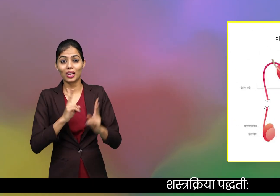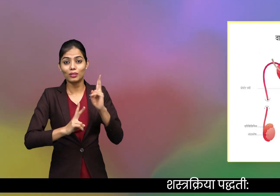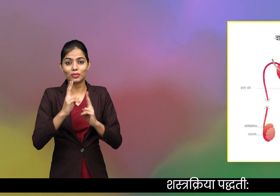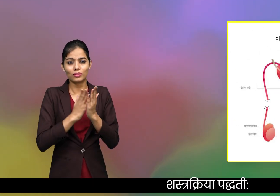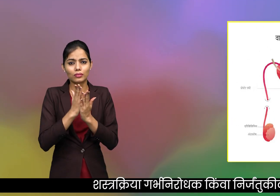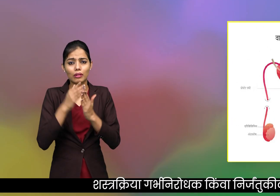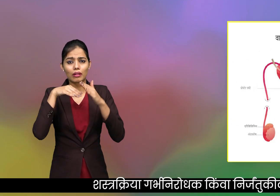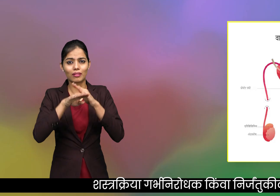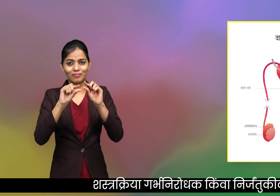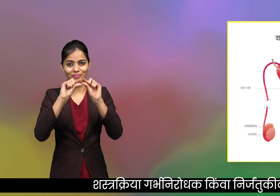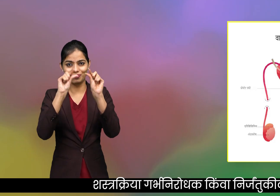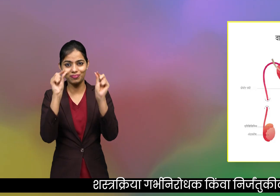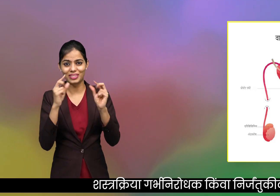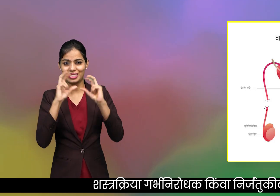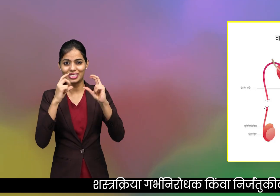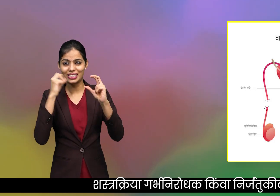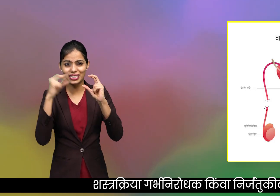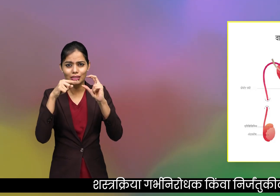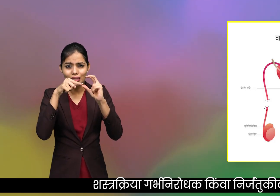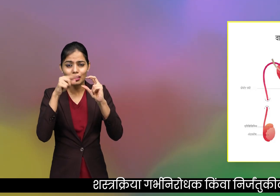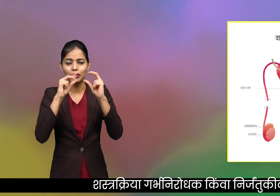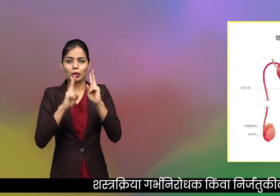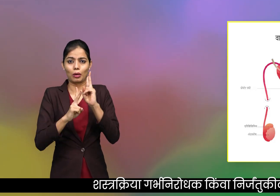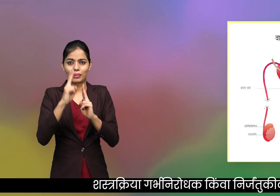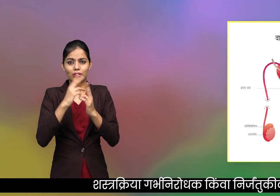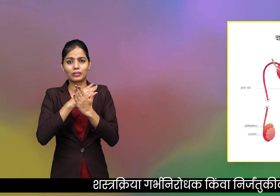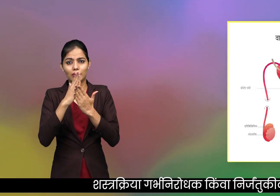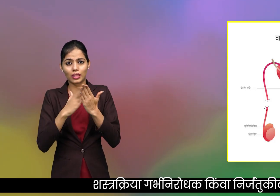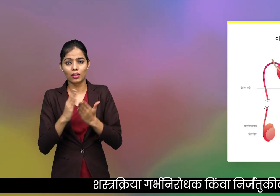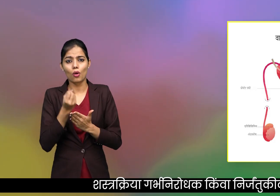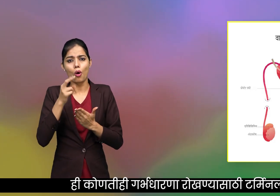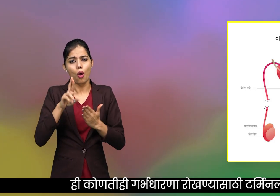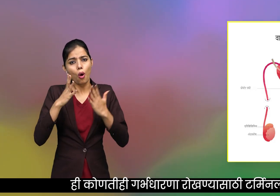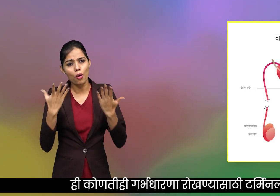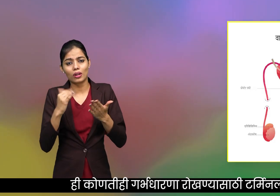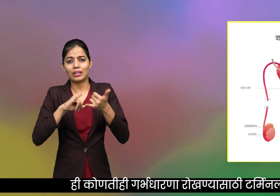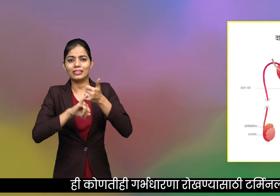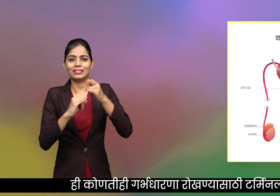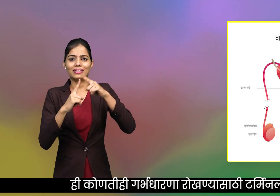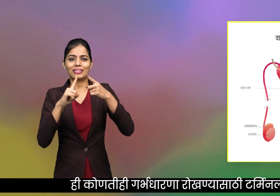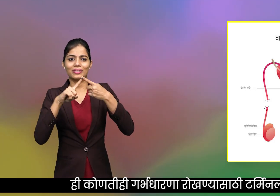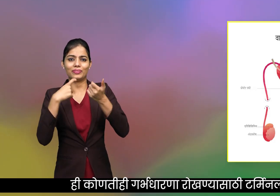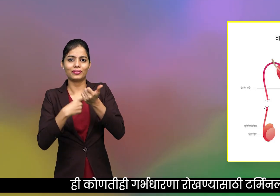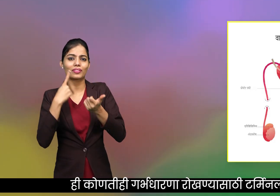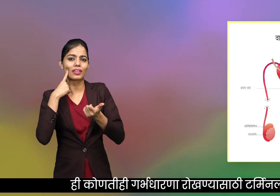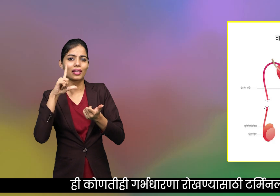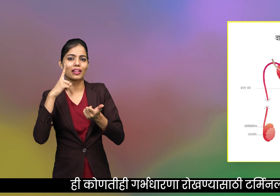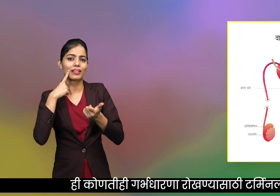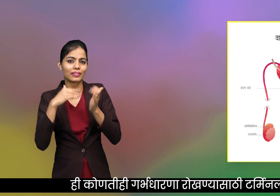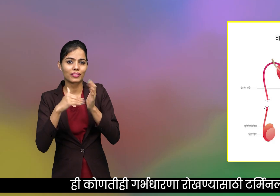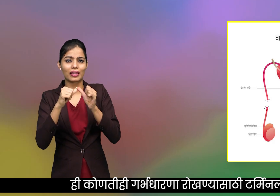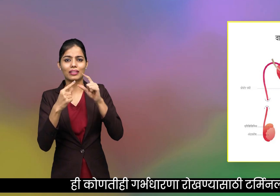शस्त्रक्रिया पद्धती. शस्त्रक्रिया, गर्भनिरोधक किंवा निर्जंतुकीकरण तंत्रे ही कोणतेही गर्भधारणा